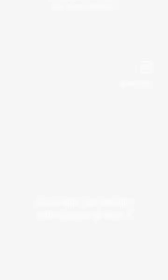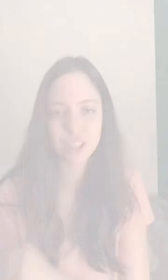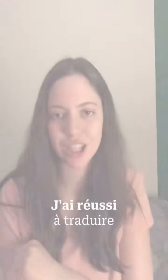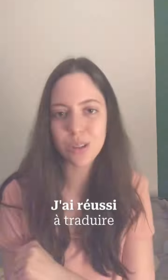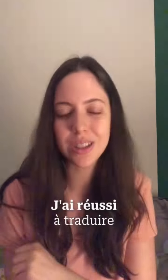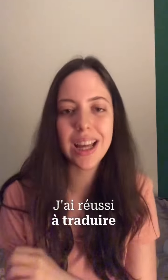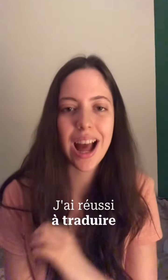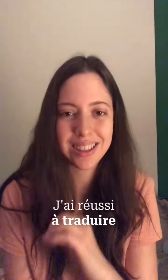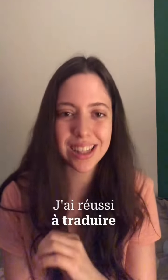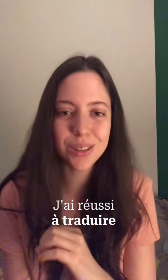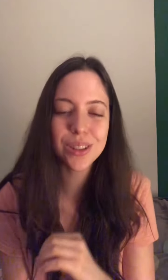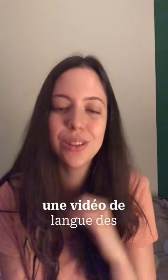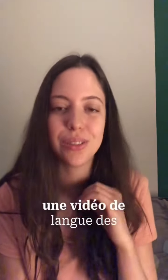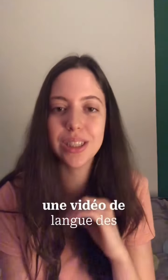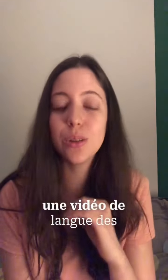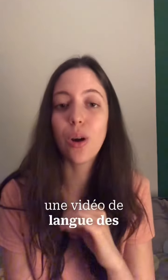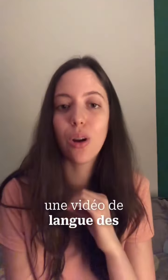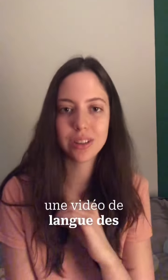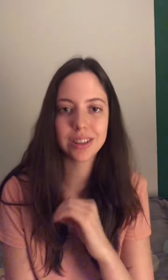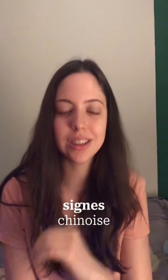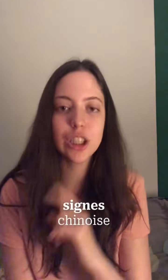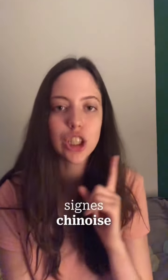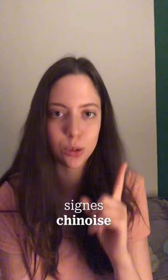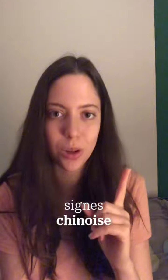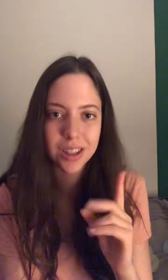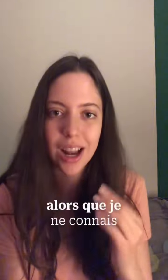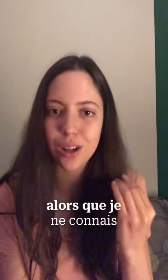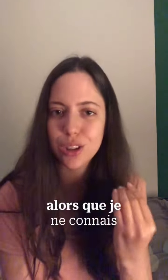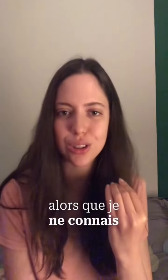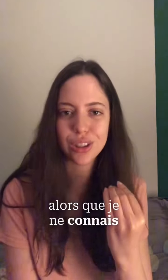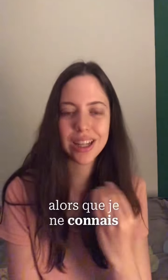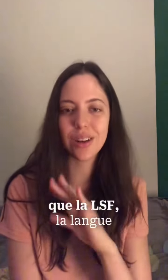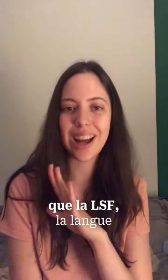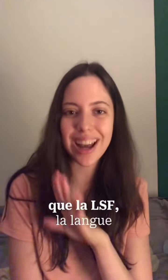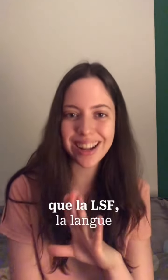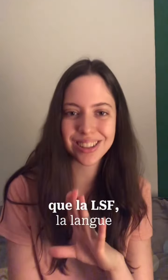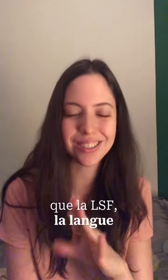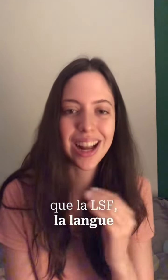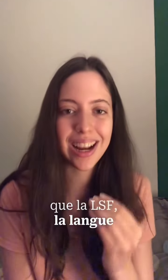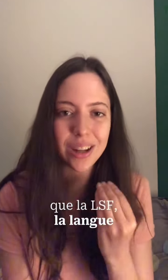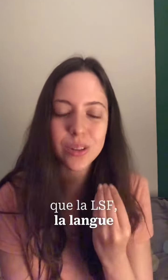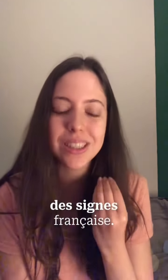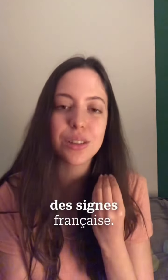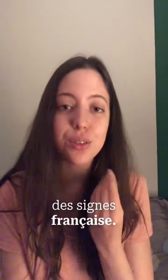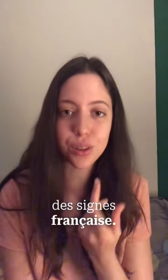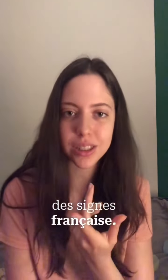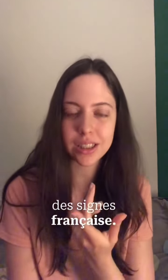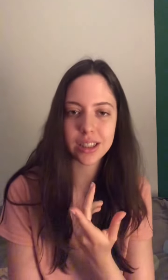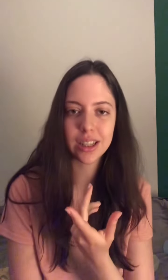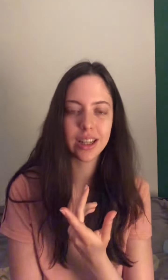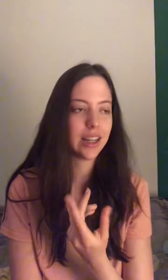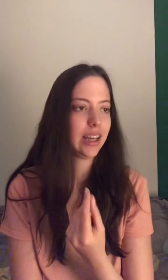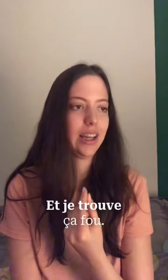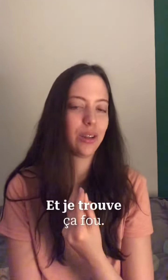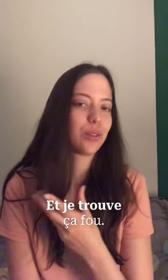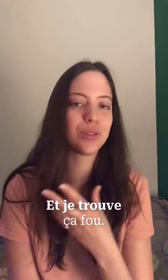J'ai réussi à traduire une vidéo de langue des signes chinoise alors que je ne connais que la LSF, la langue des signes française. Et je trouve ça